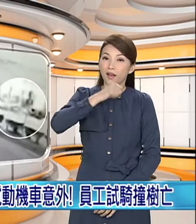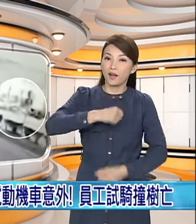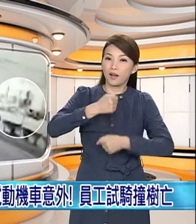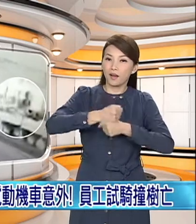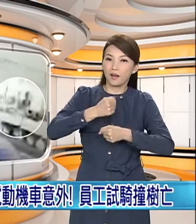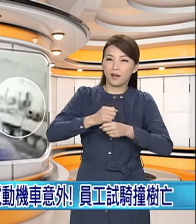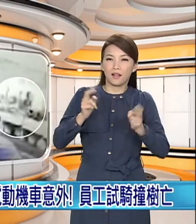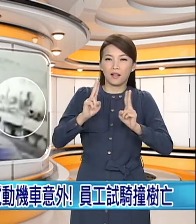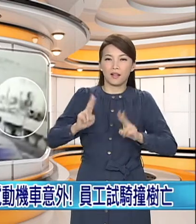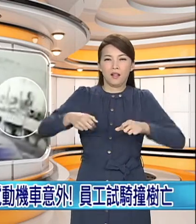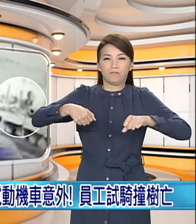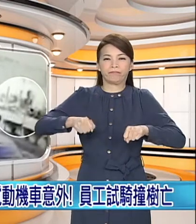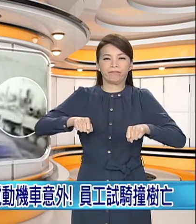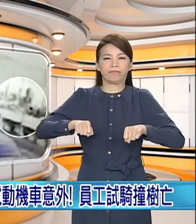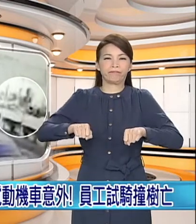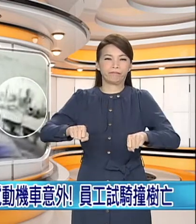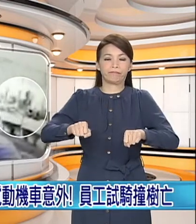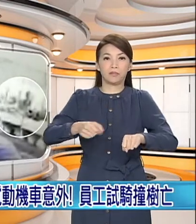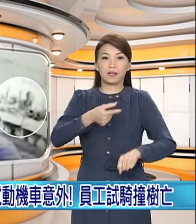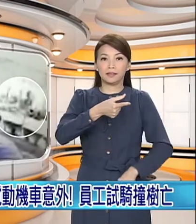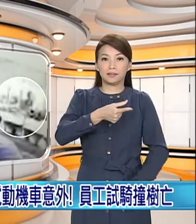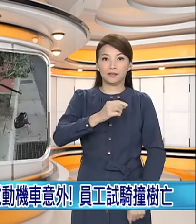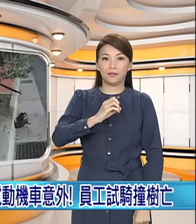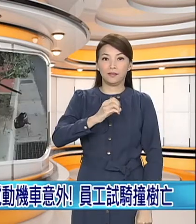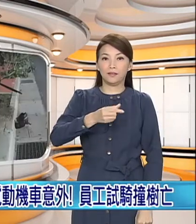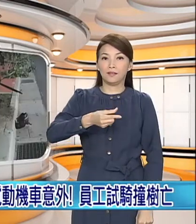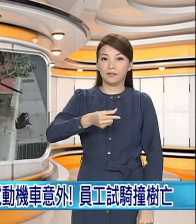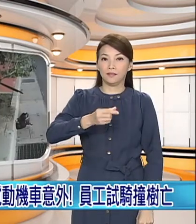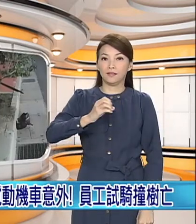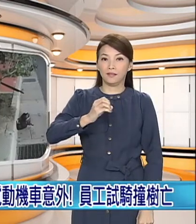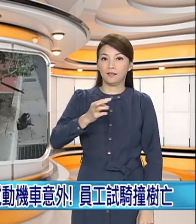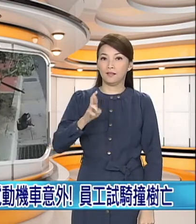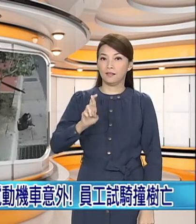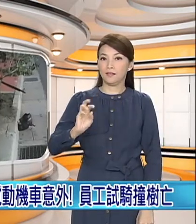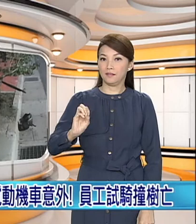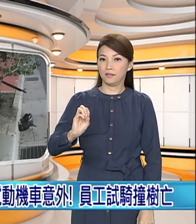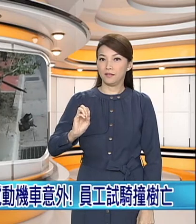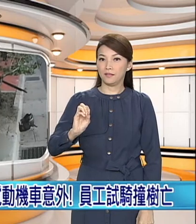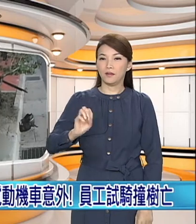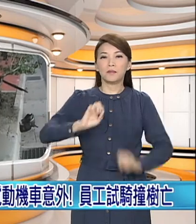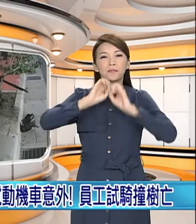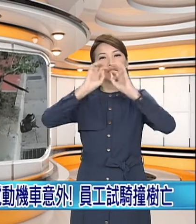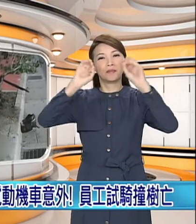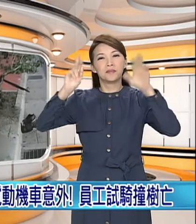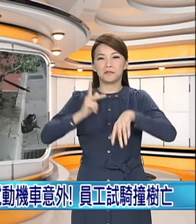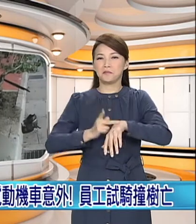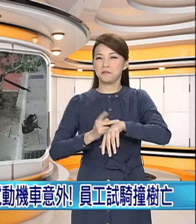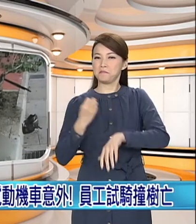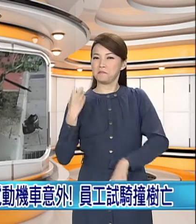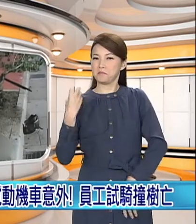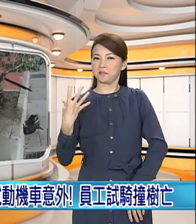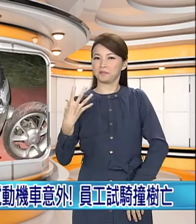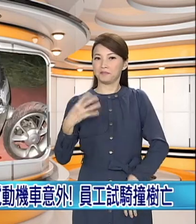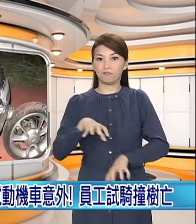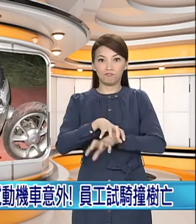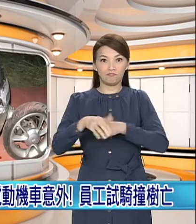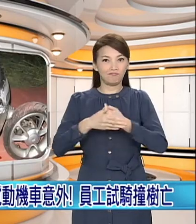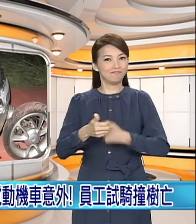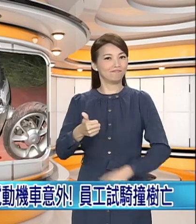强调智慧环保的国产电动机车 Gogoro 今年六月上市以来发生了第